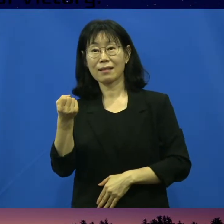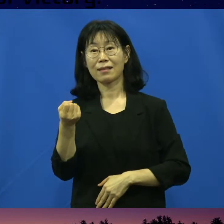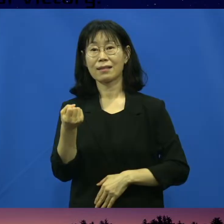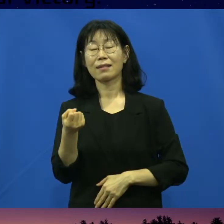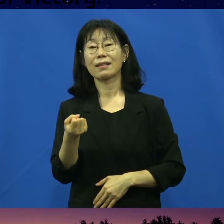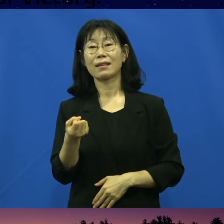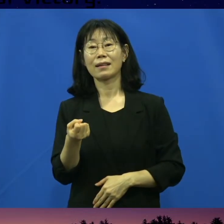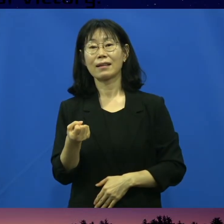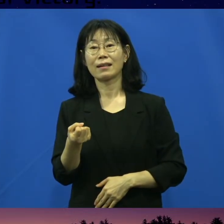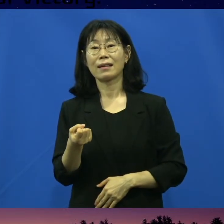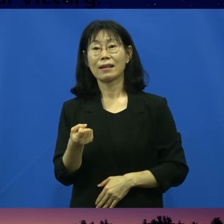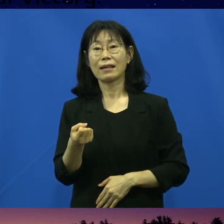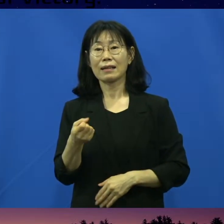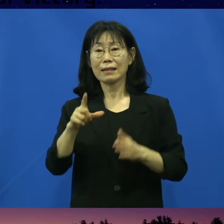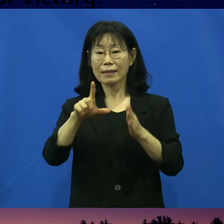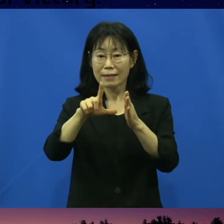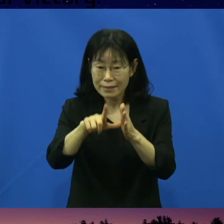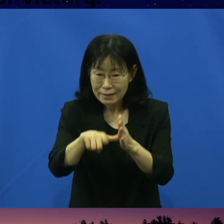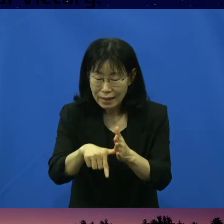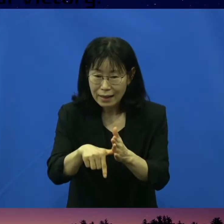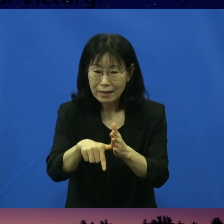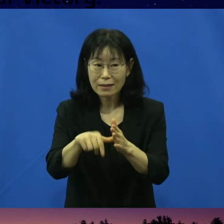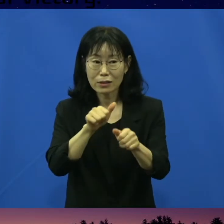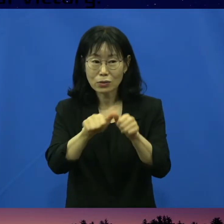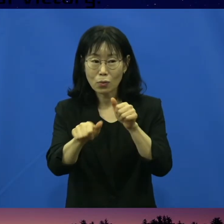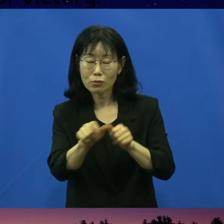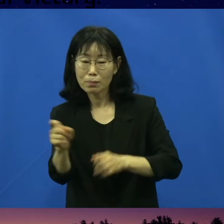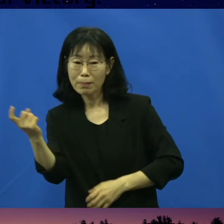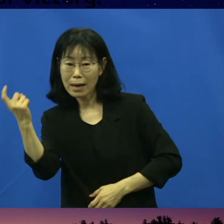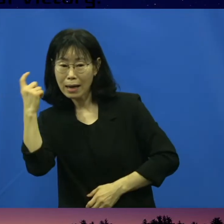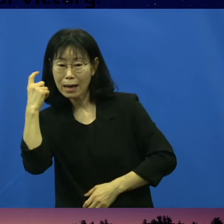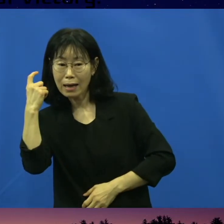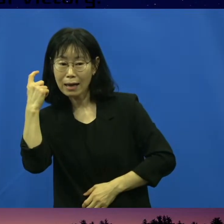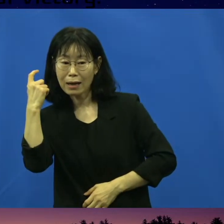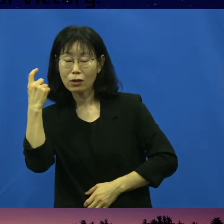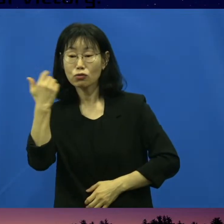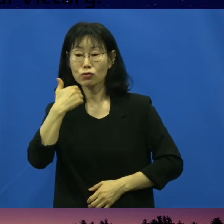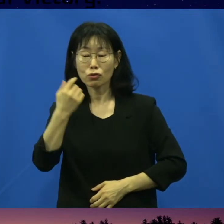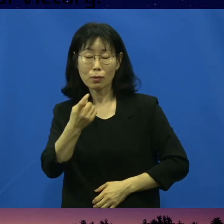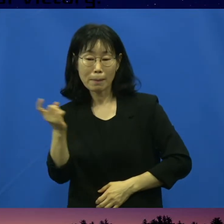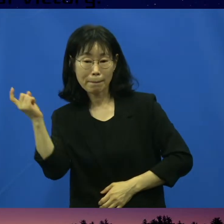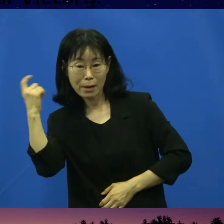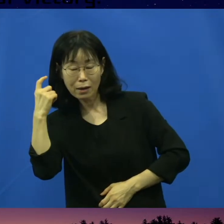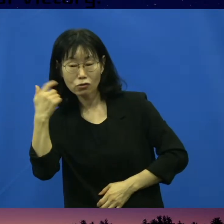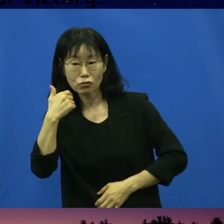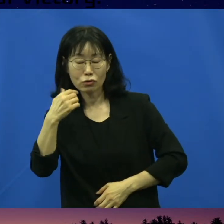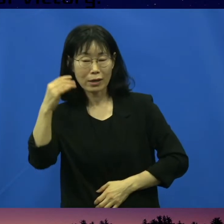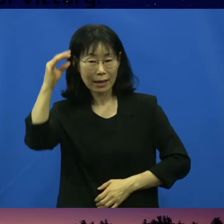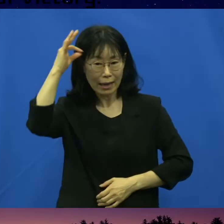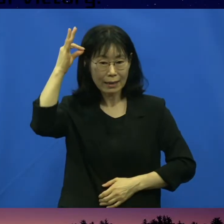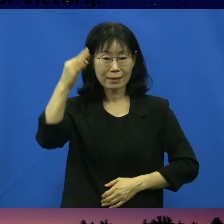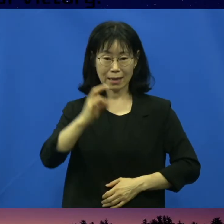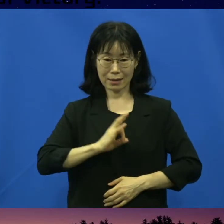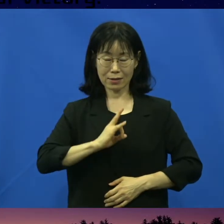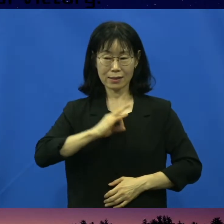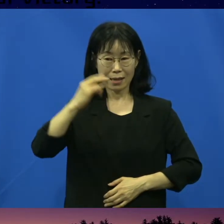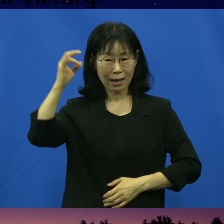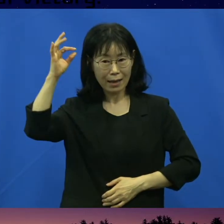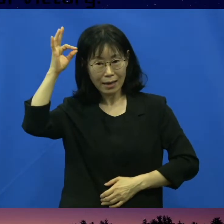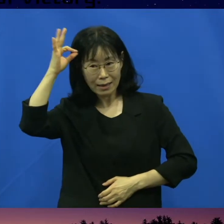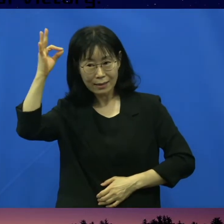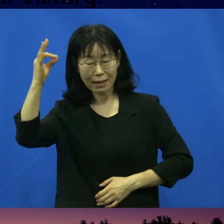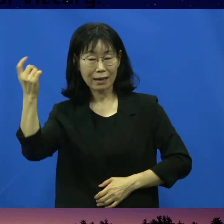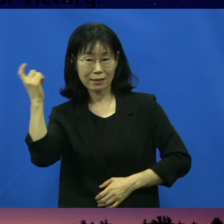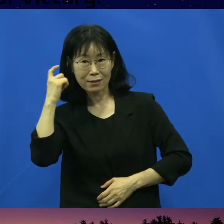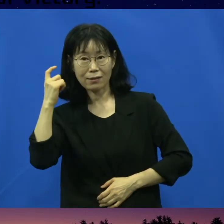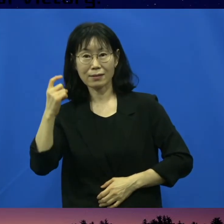그때 그 이야기를 엘리사가 소식을 듣습니다. 그래서 8절에 하나님이